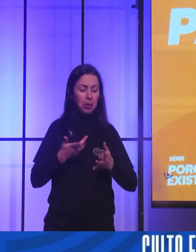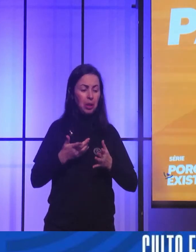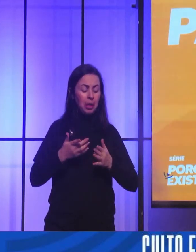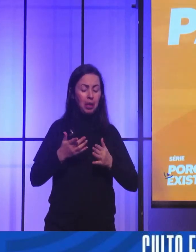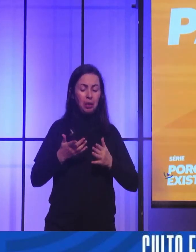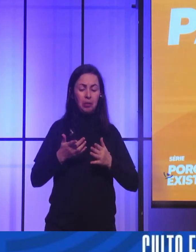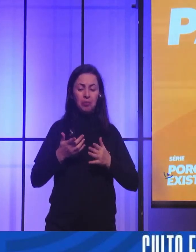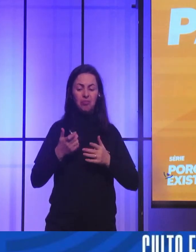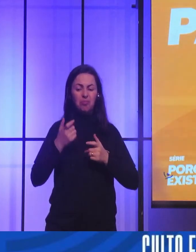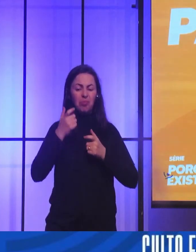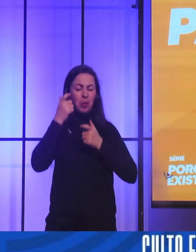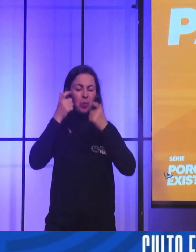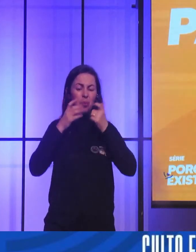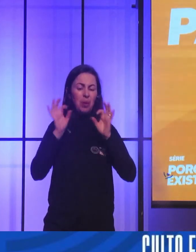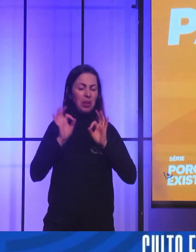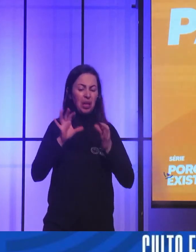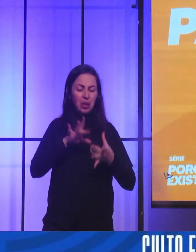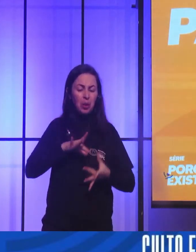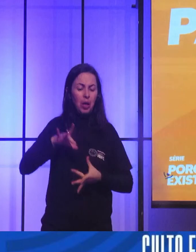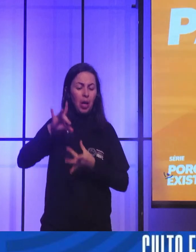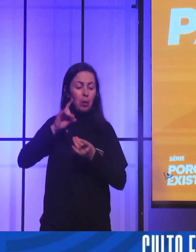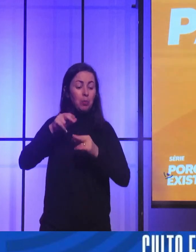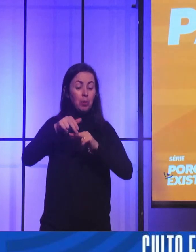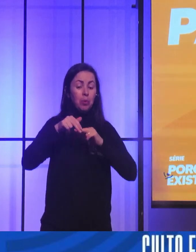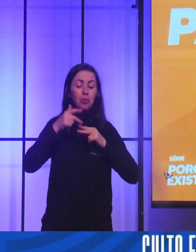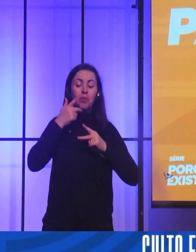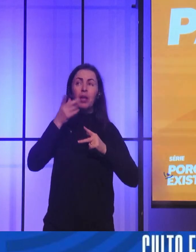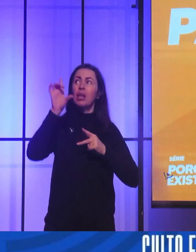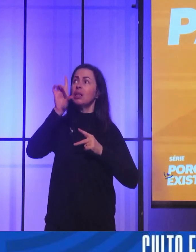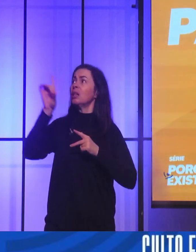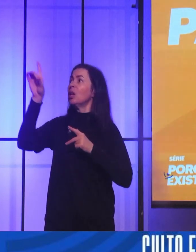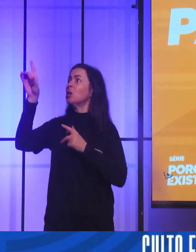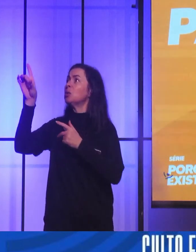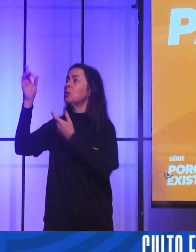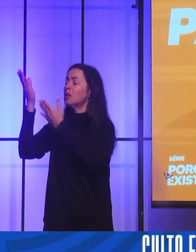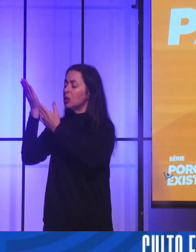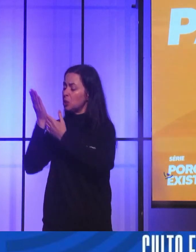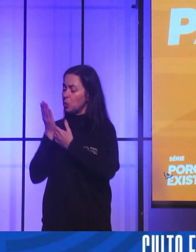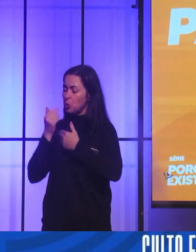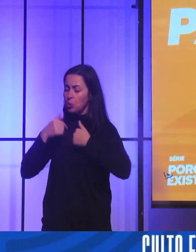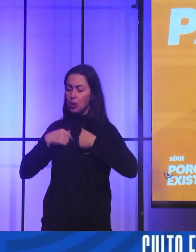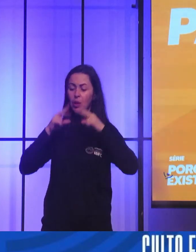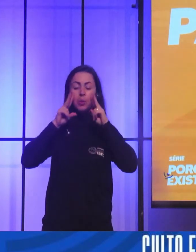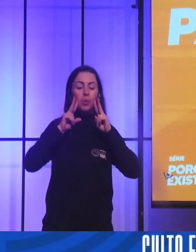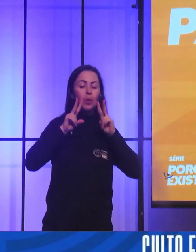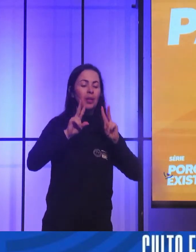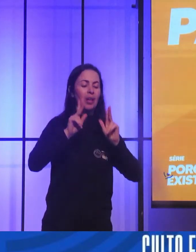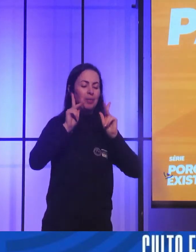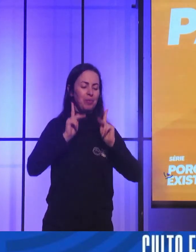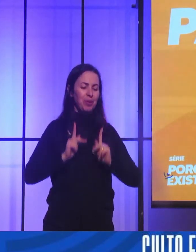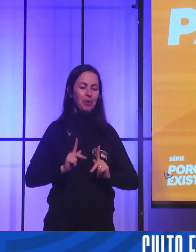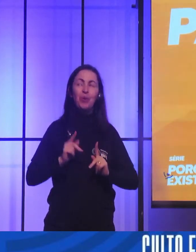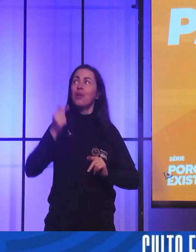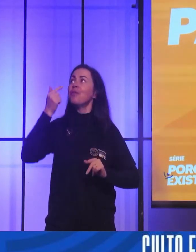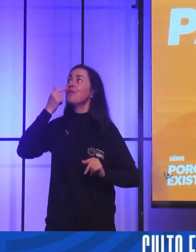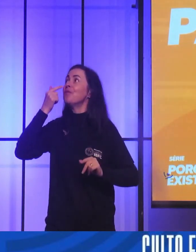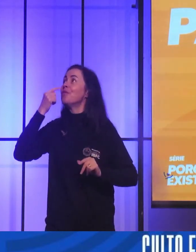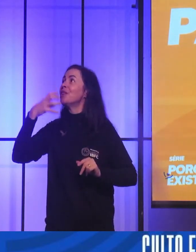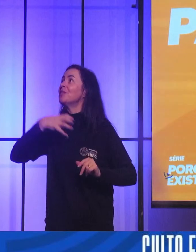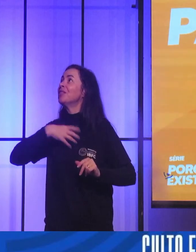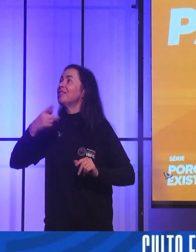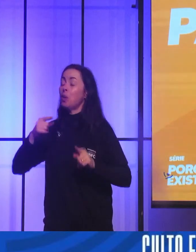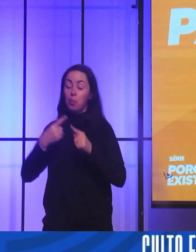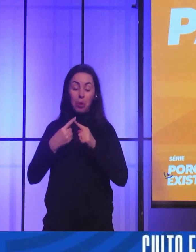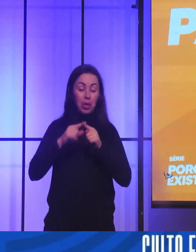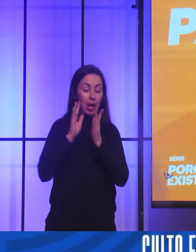alma delas. E você quer dizer: Deus, me ajuda a olhar para as pessoas com os teus olhos. A Bíblia diz que certa feita Jesus